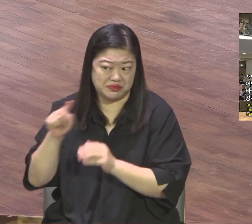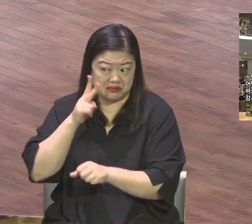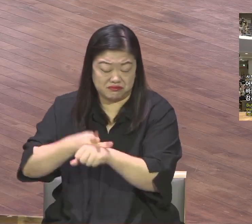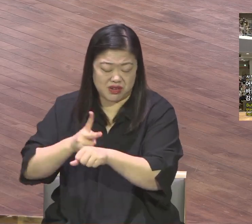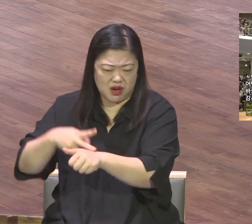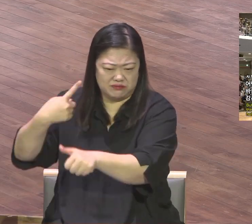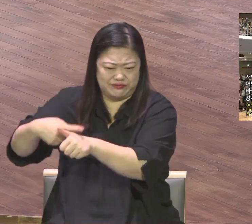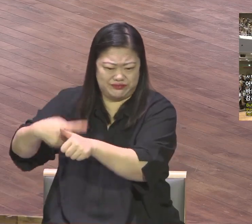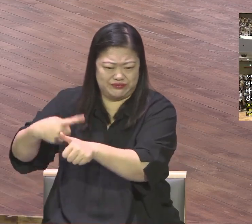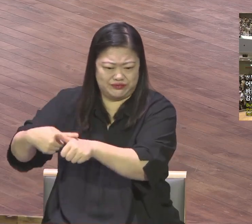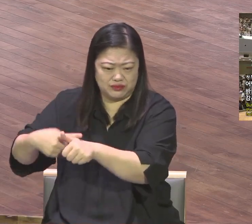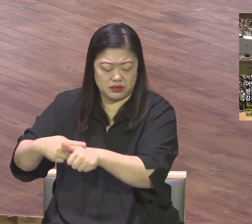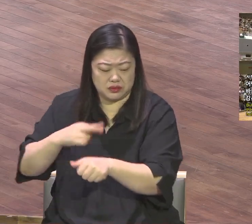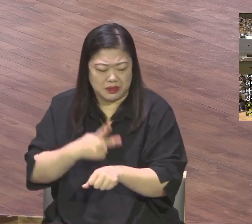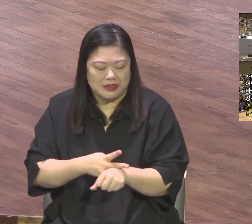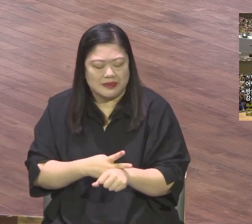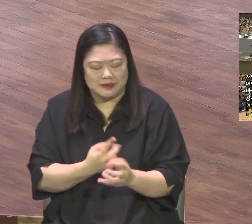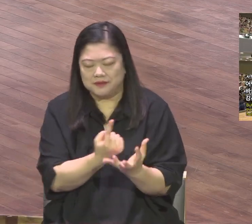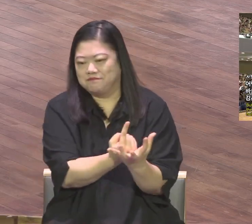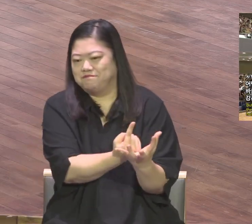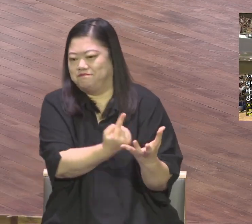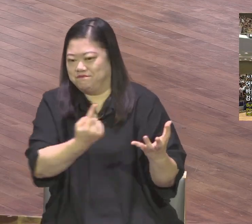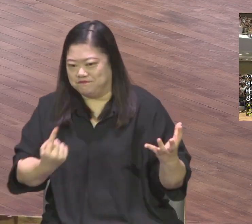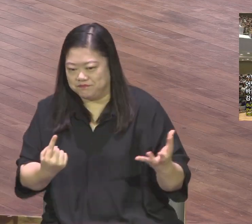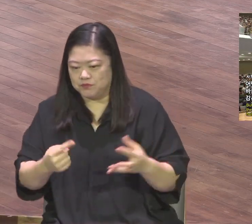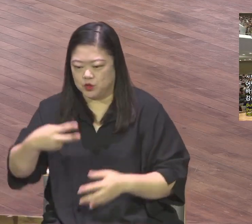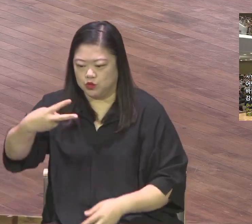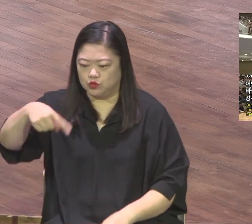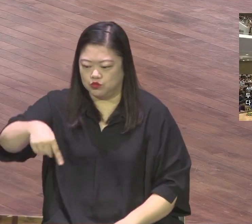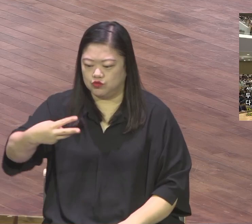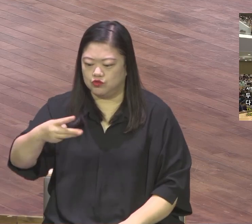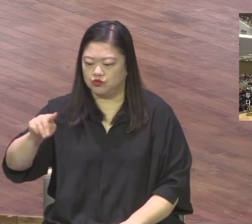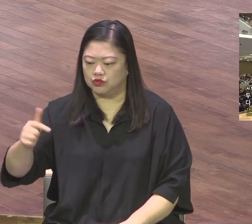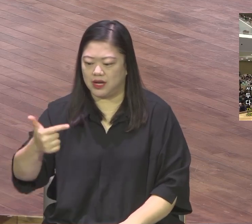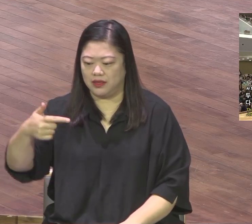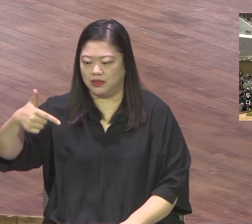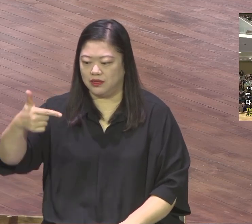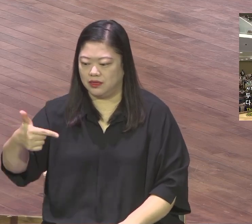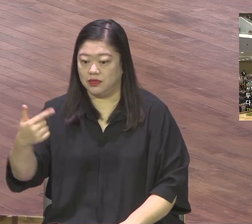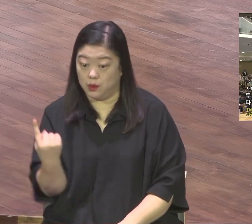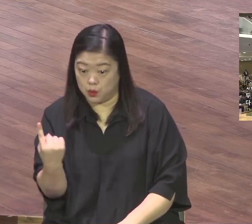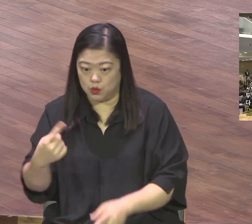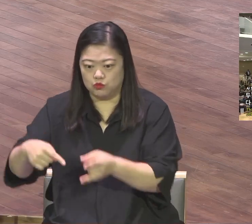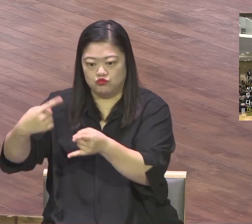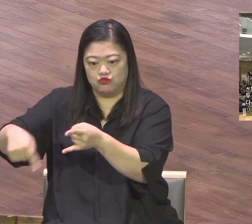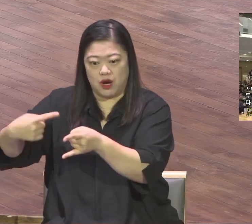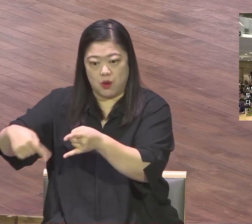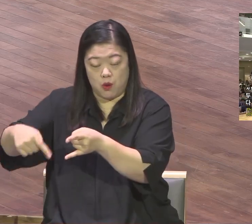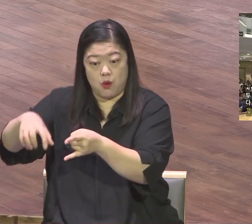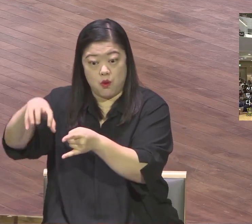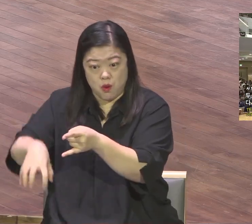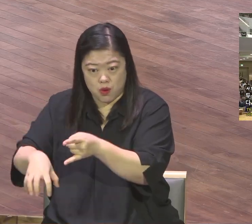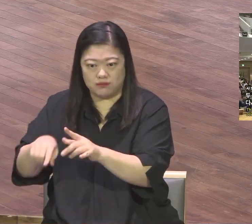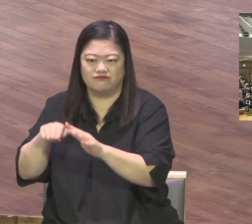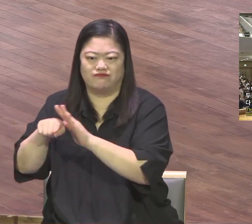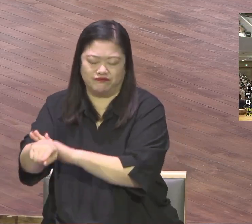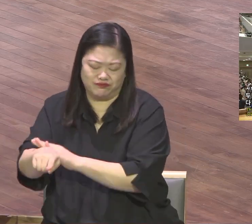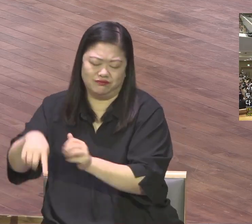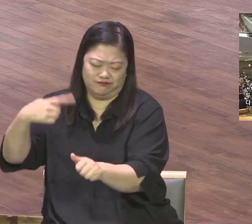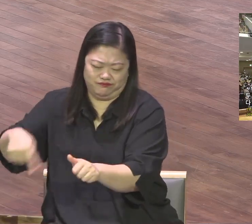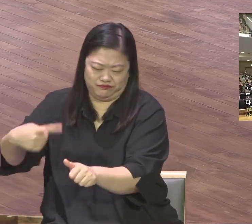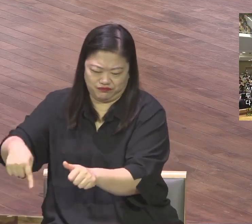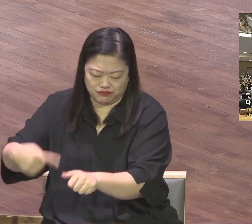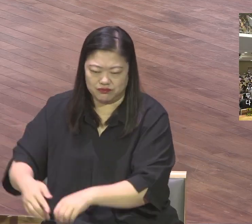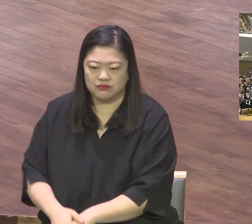그들을 떠나 제자들을 따로 세우고 두란노 소원에서 날마다 강론하니라. 두해 동안 이같이 하니 아시아에 사는 자는